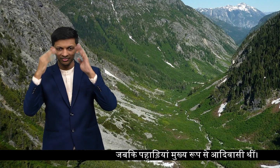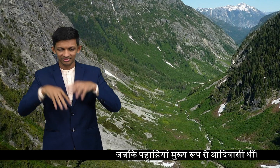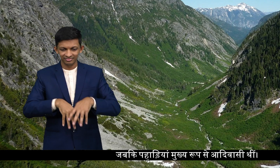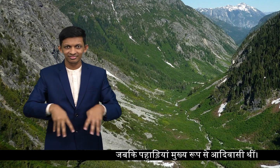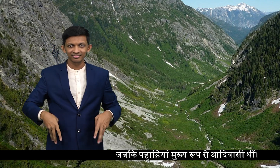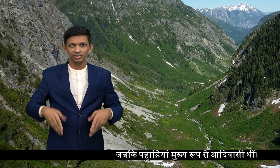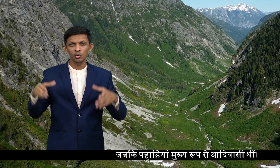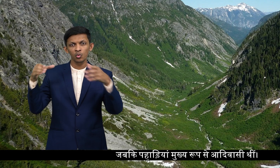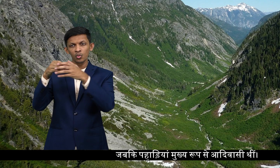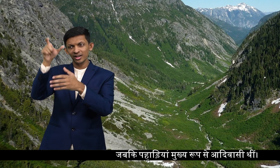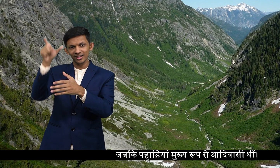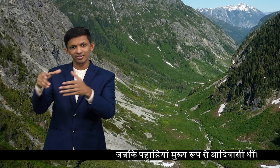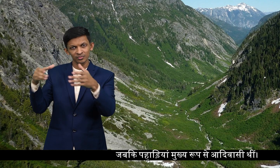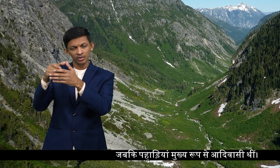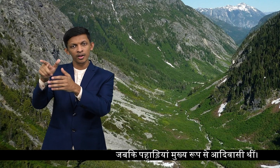थी।